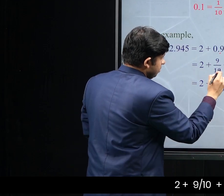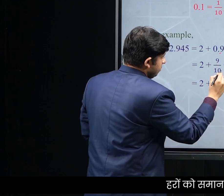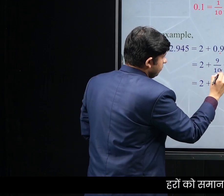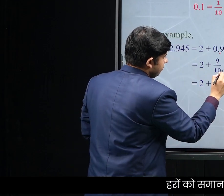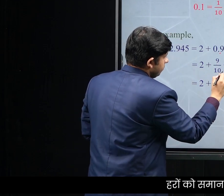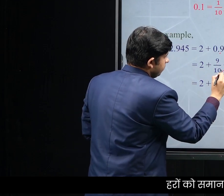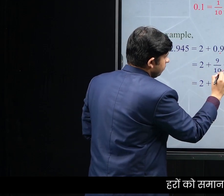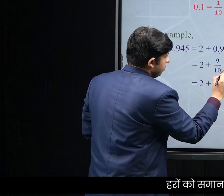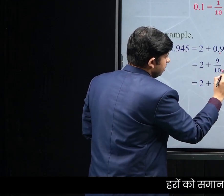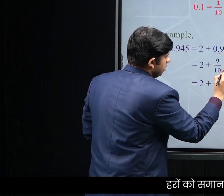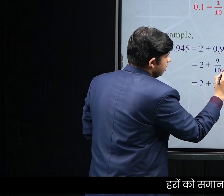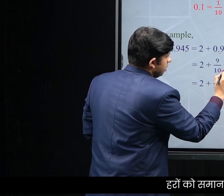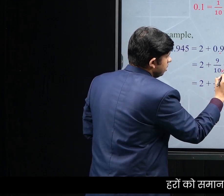நமக்கு 70 கிடைக்கிறது.